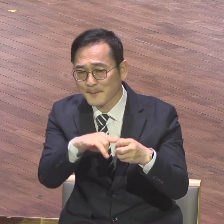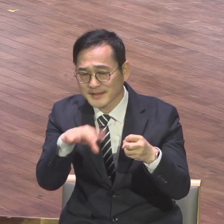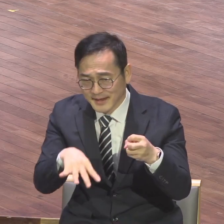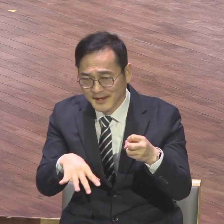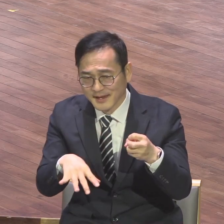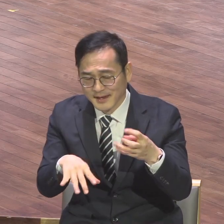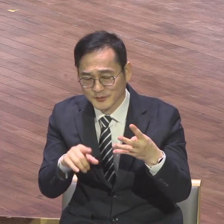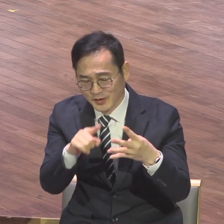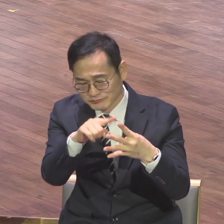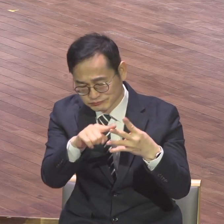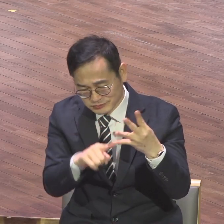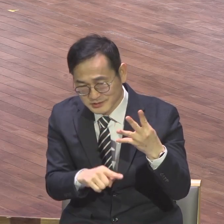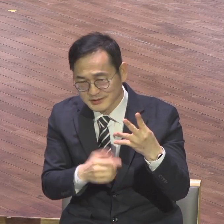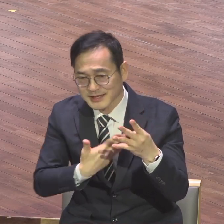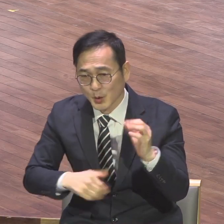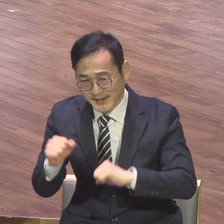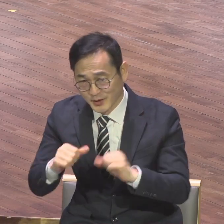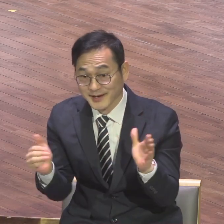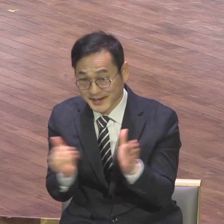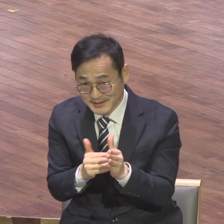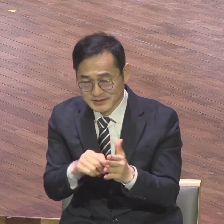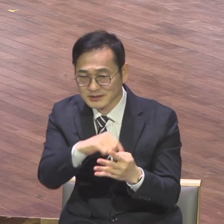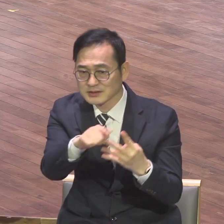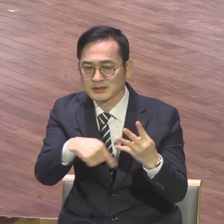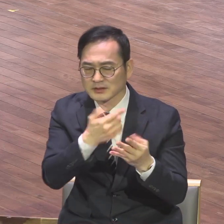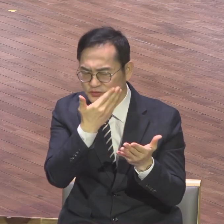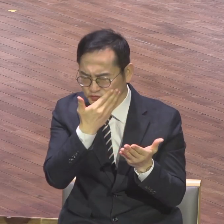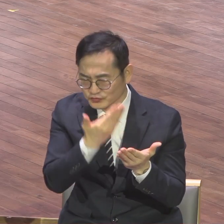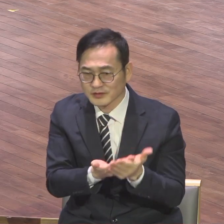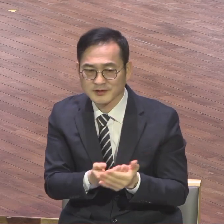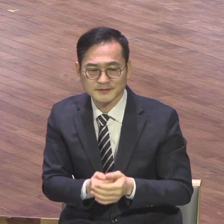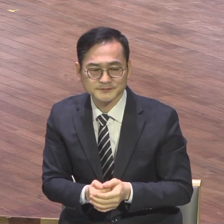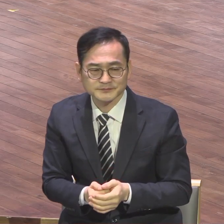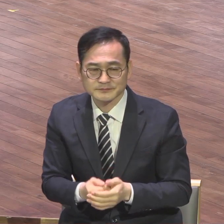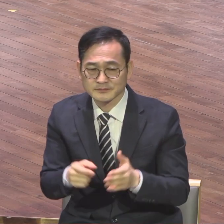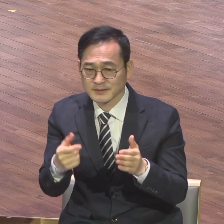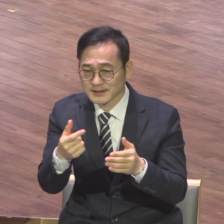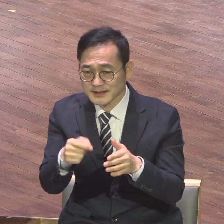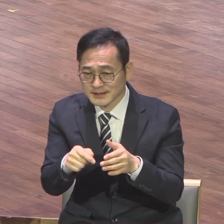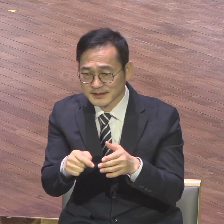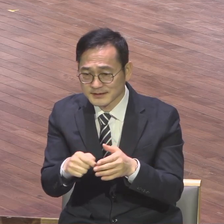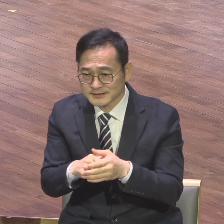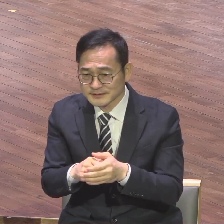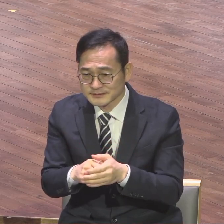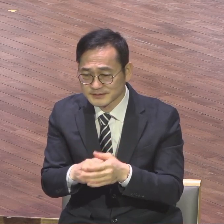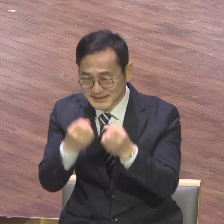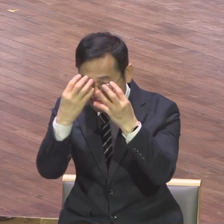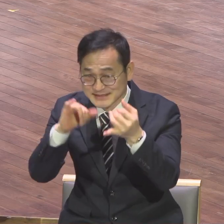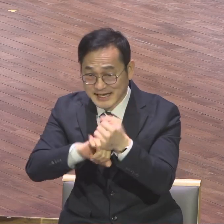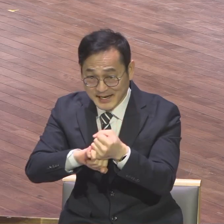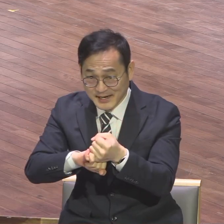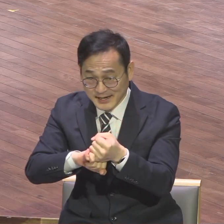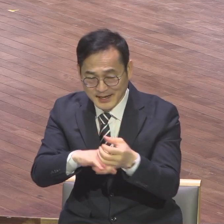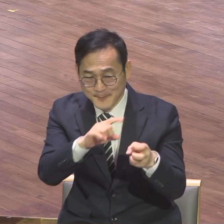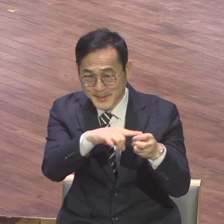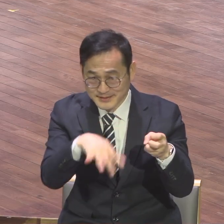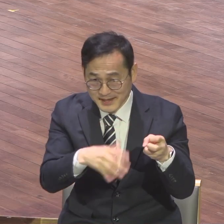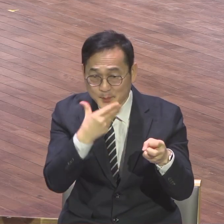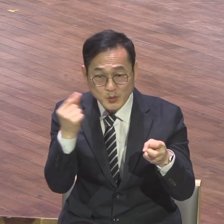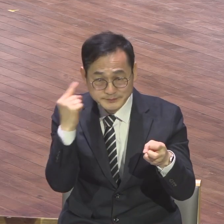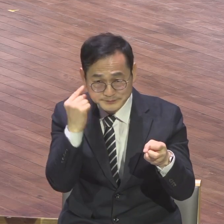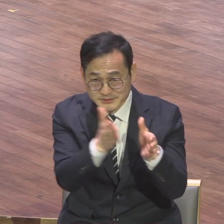굉장히 중요하다는 말씀이죠. 우리는 신약 성경이 마태복음부터 시작하기